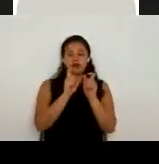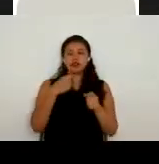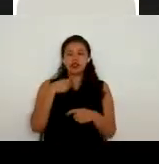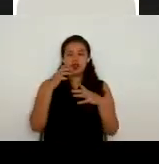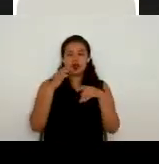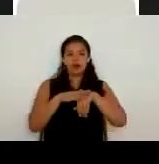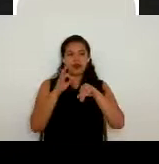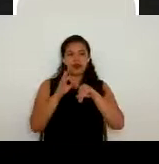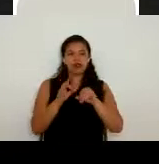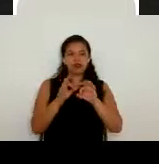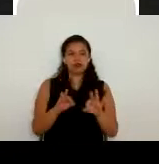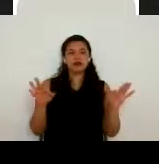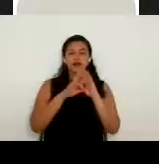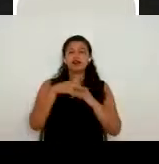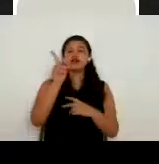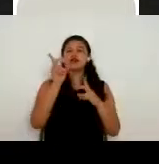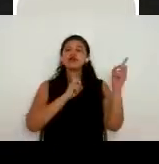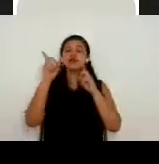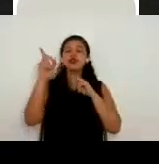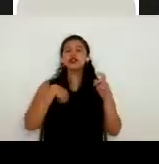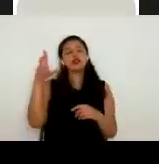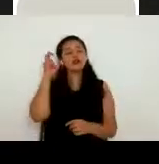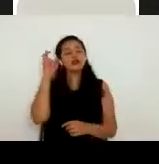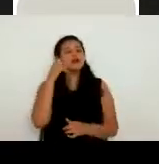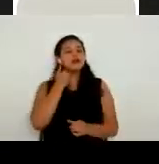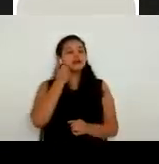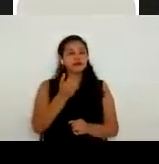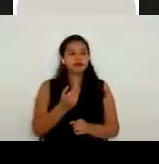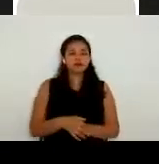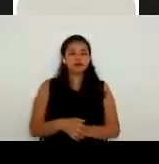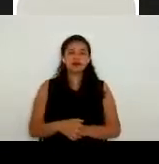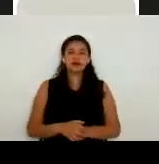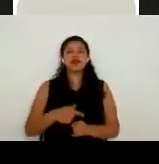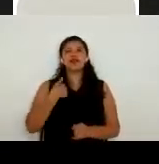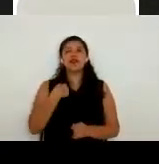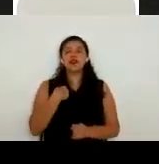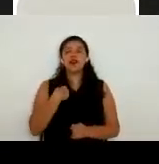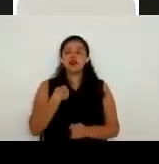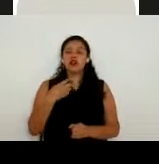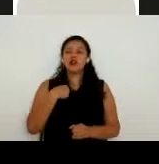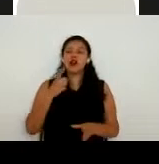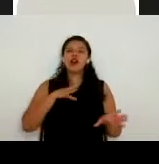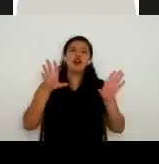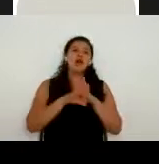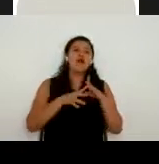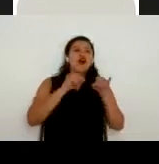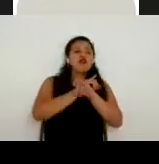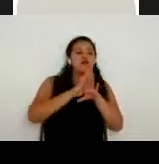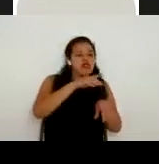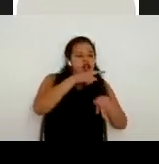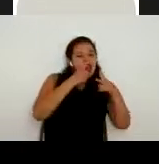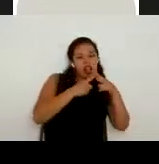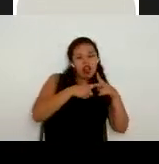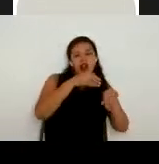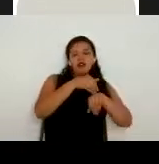pues escuchar también sus dudas porque bueno pues no quiero agobiarlos punto donde estadísticas y no hablarles